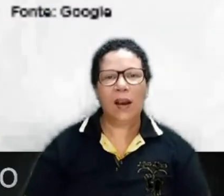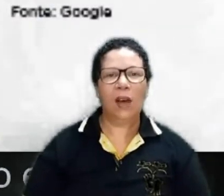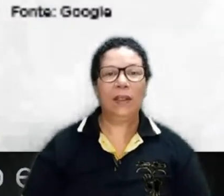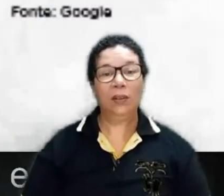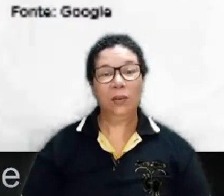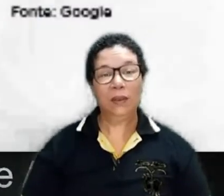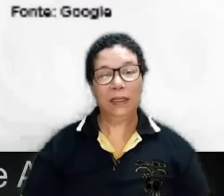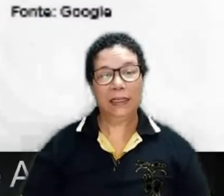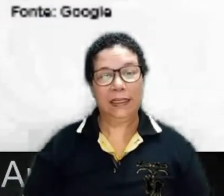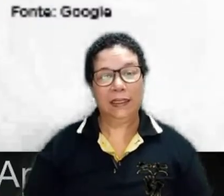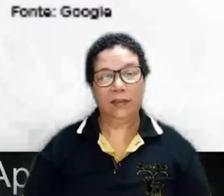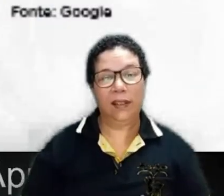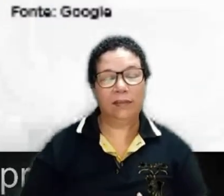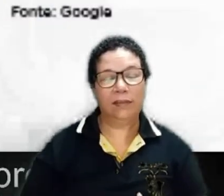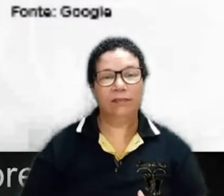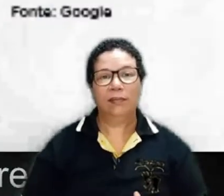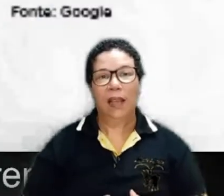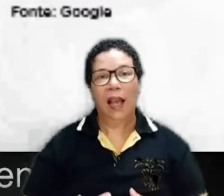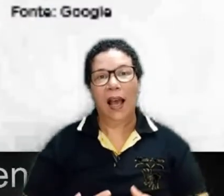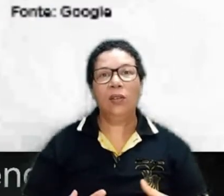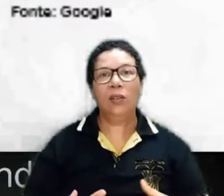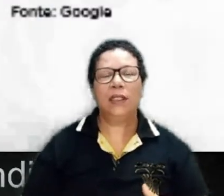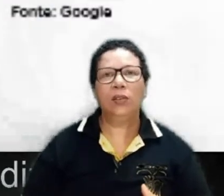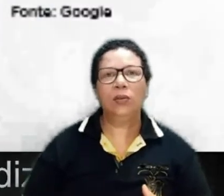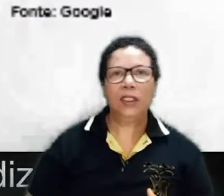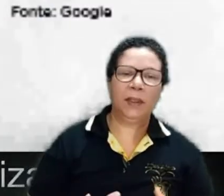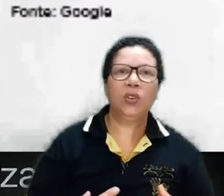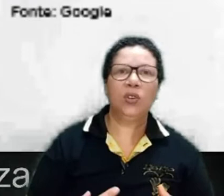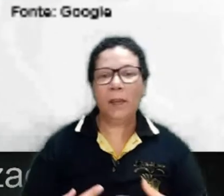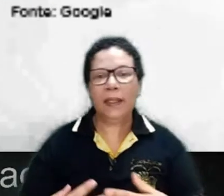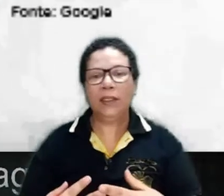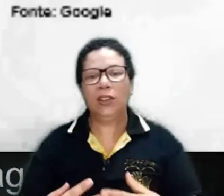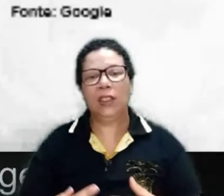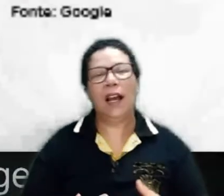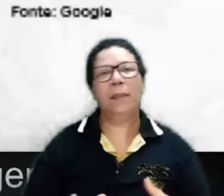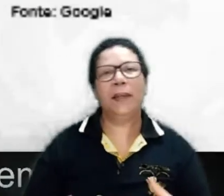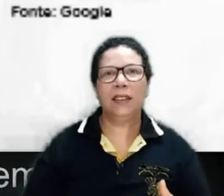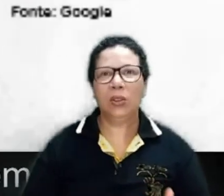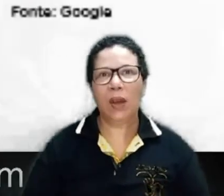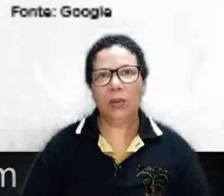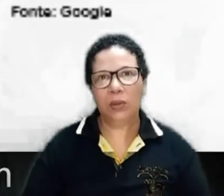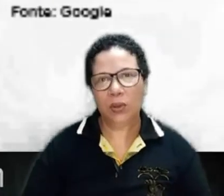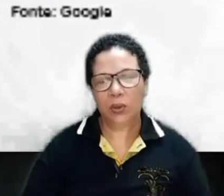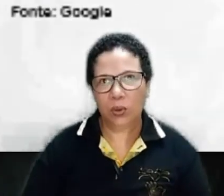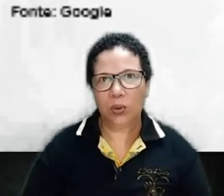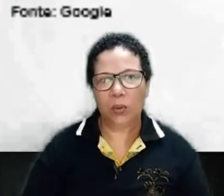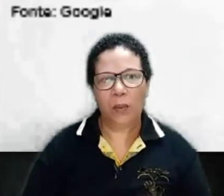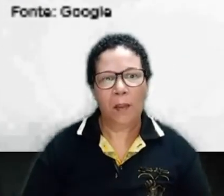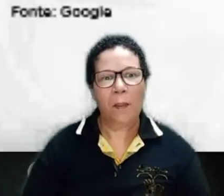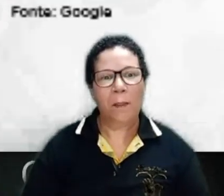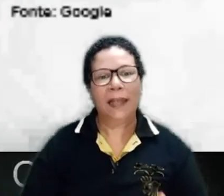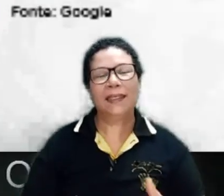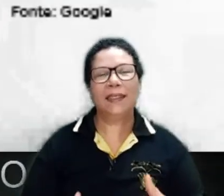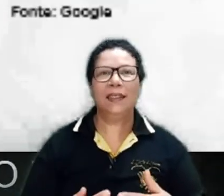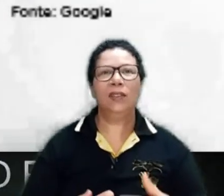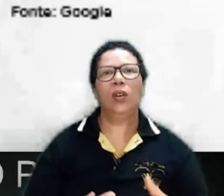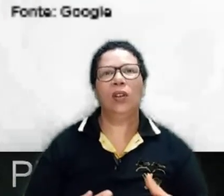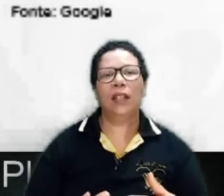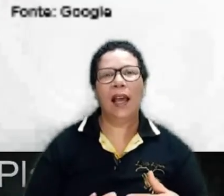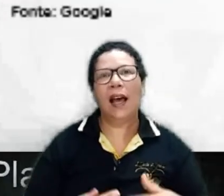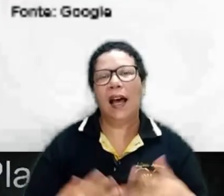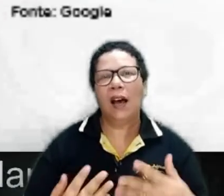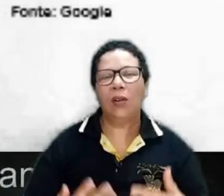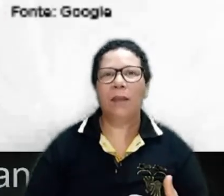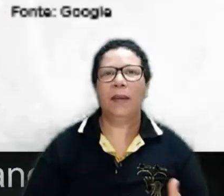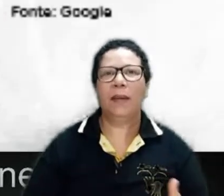Tornando a aula inclusiva. A inclusão não diz respeito somente à presença do aluno surdo, mas sim